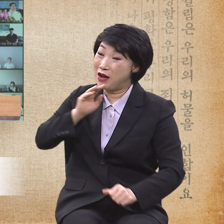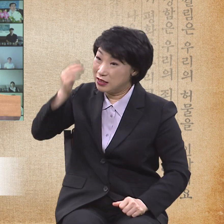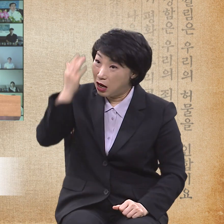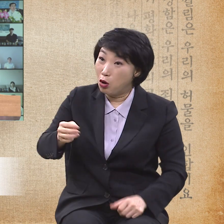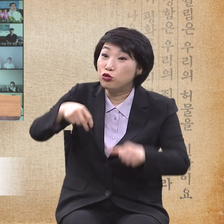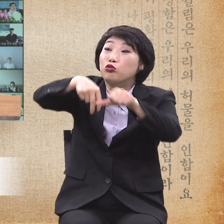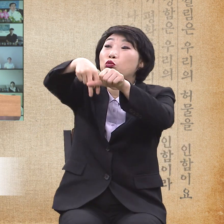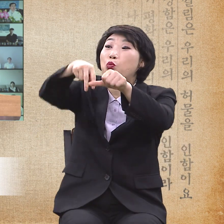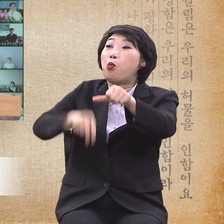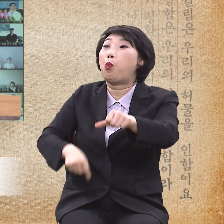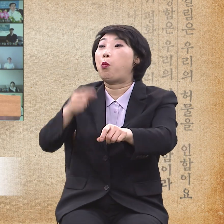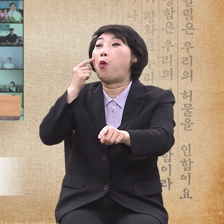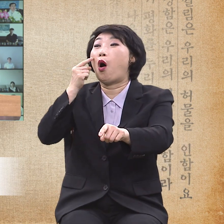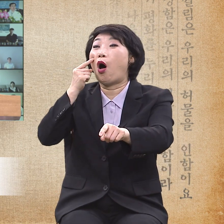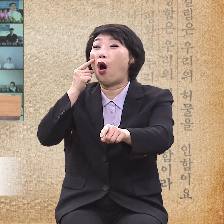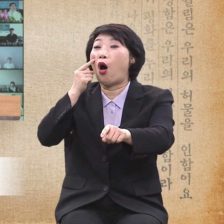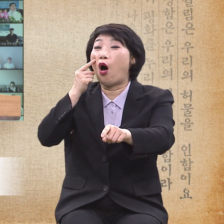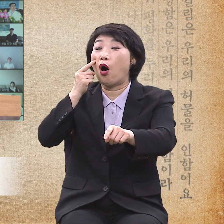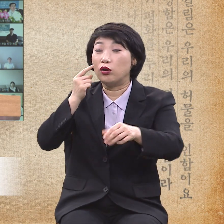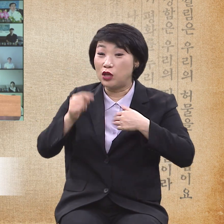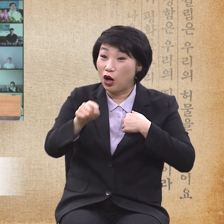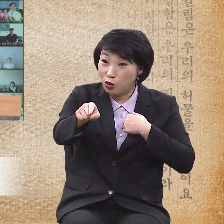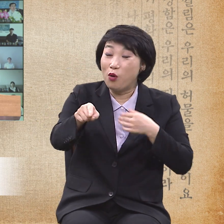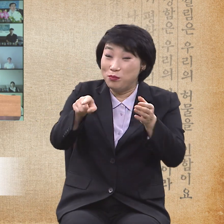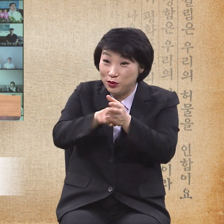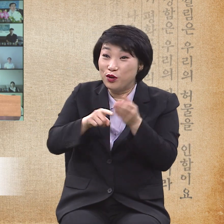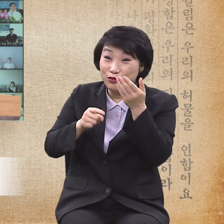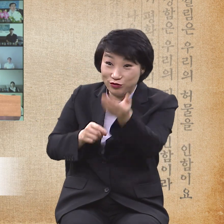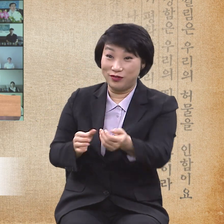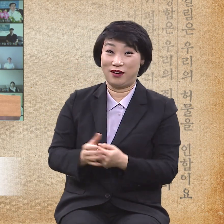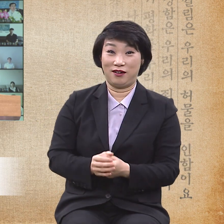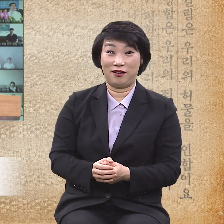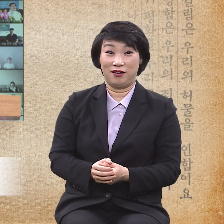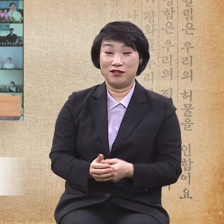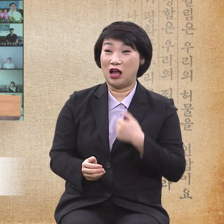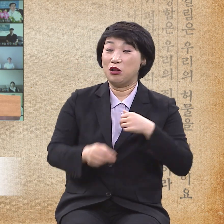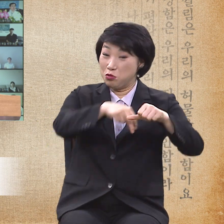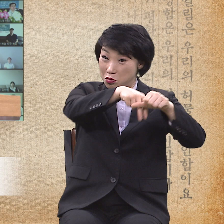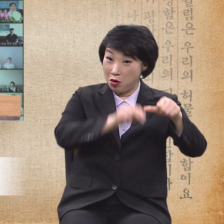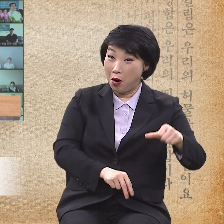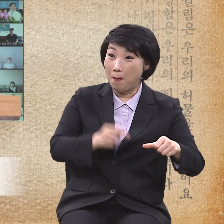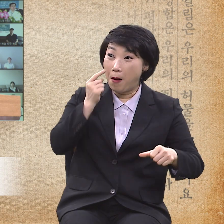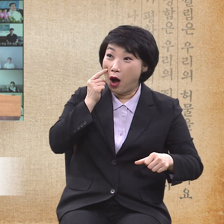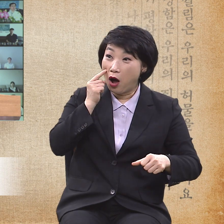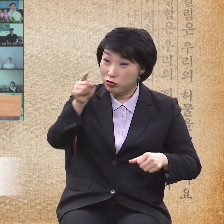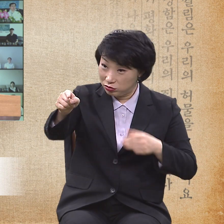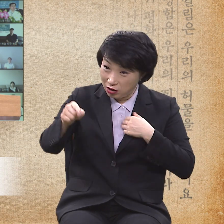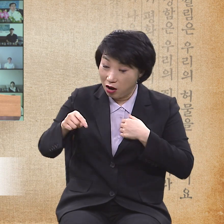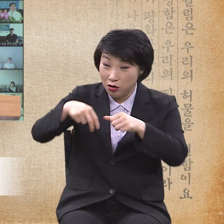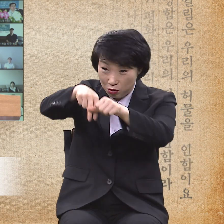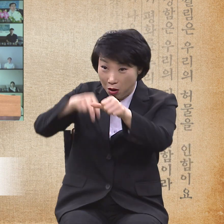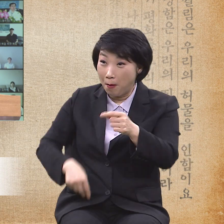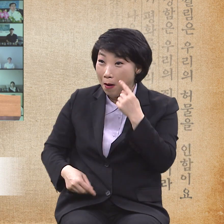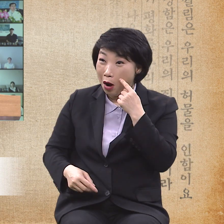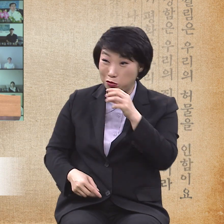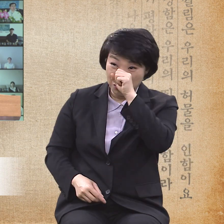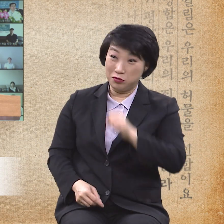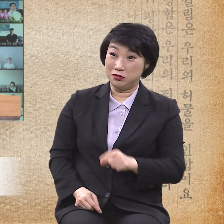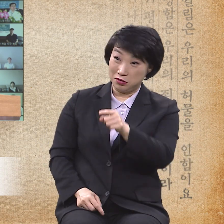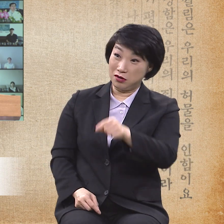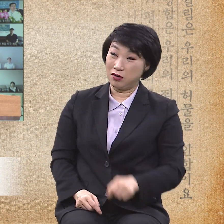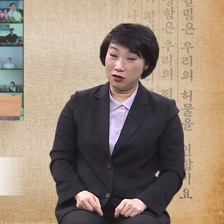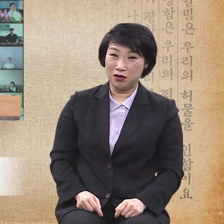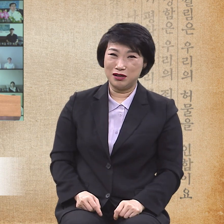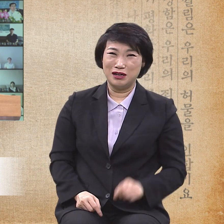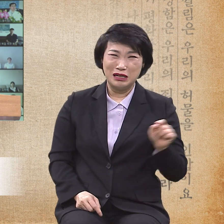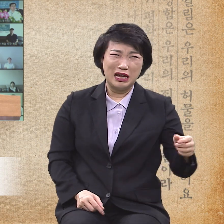십자가에서 내려봐라. 그럼 내가 너를 믿지 않겠느냐. 나도 십자가에서 네가 내려놓으면 얼마나 좋겠느냐.